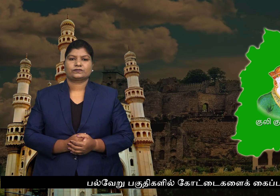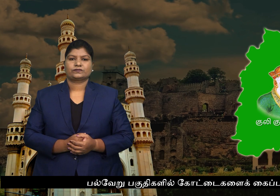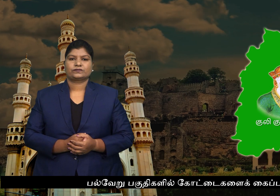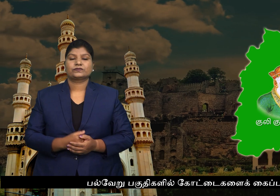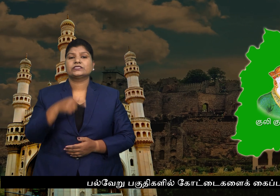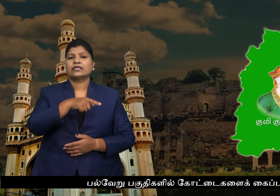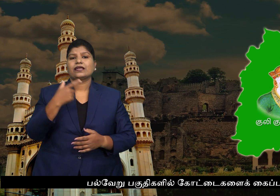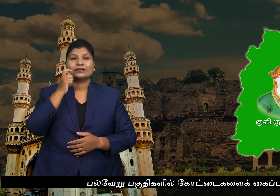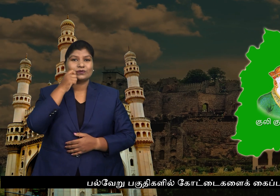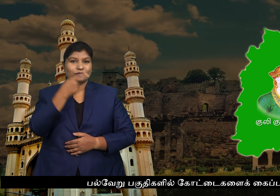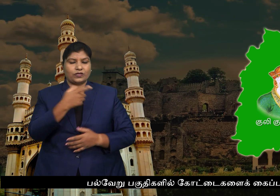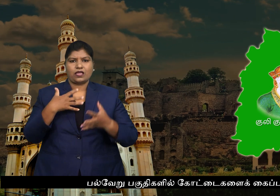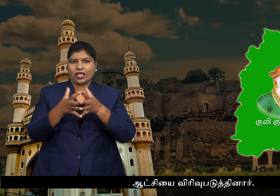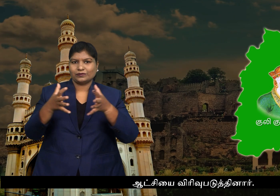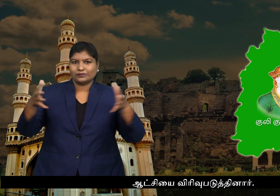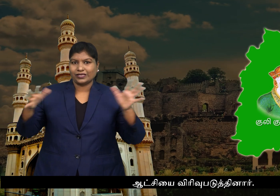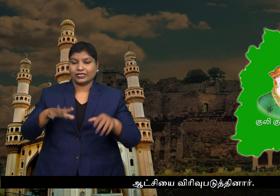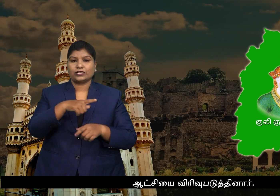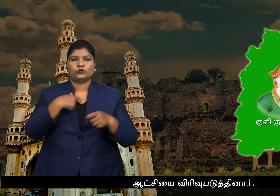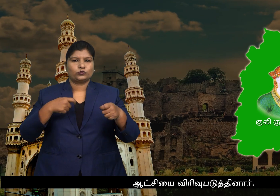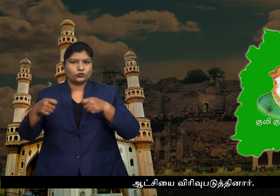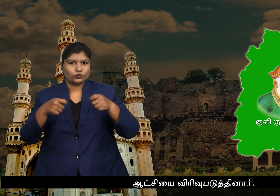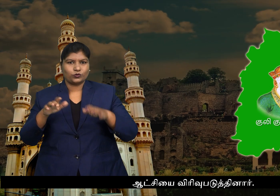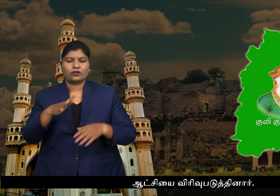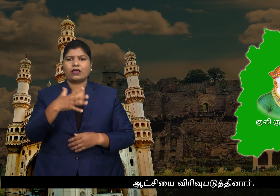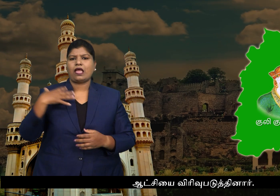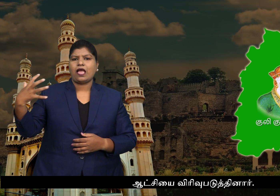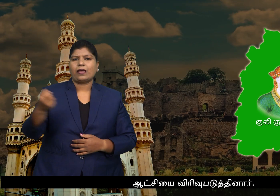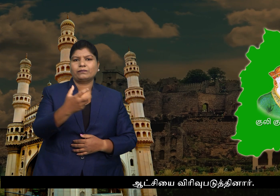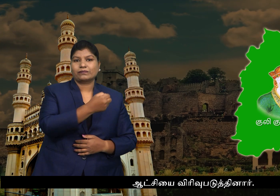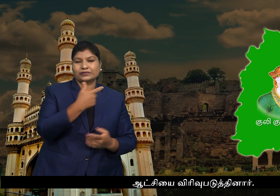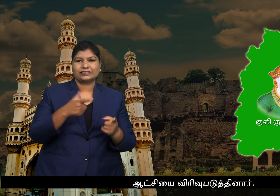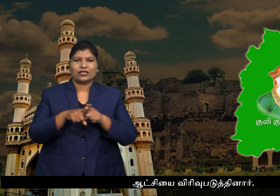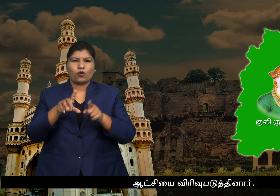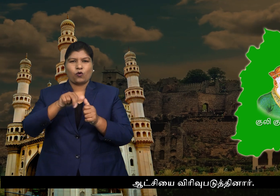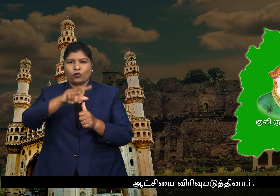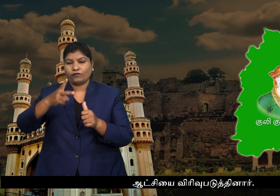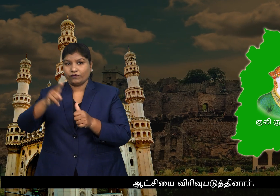பல்வேறு பகுதிகளில் கோட்டைகளை கைப்பற்றி ஆட்சியை விரிவுபடுத்தினார்.